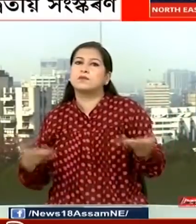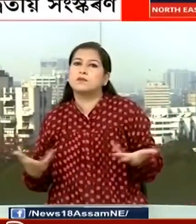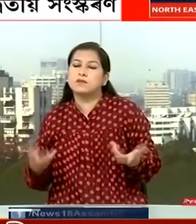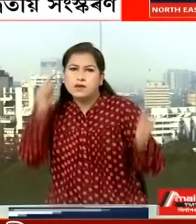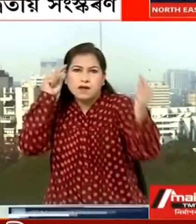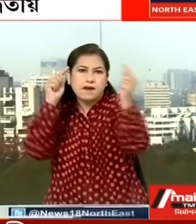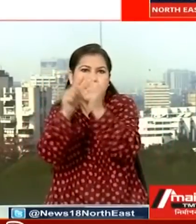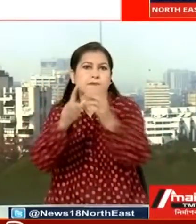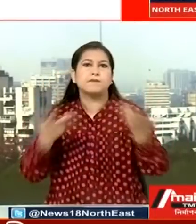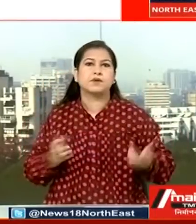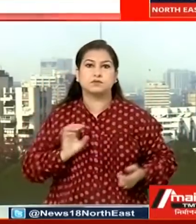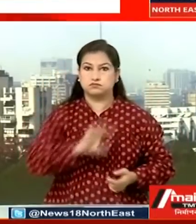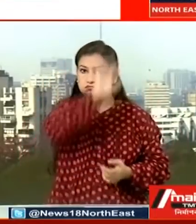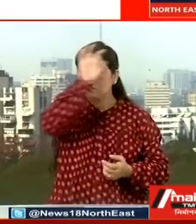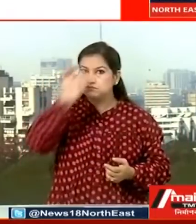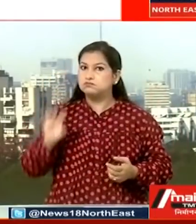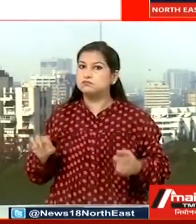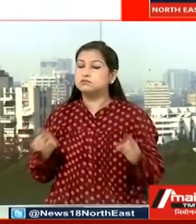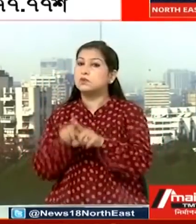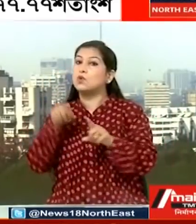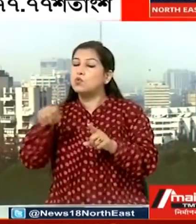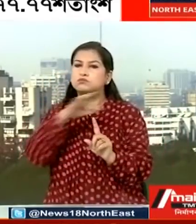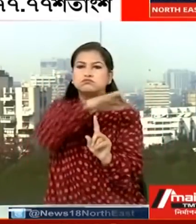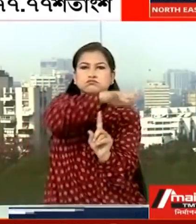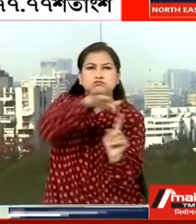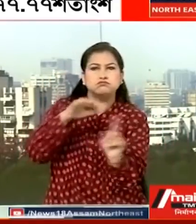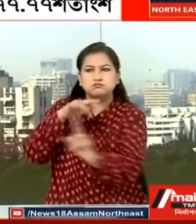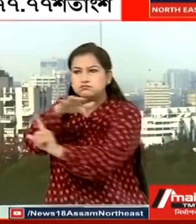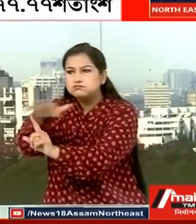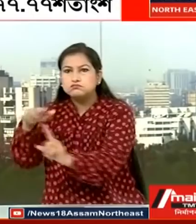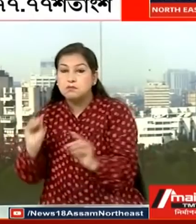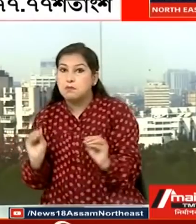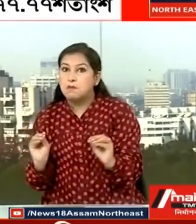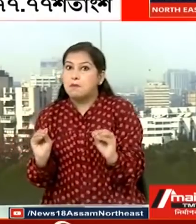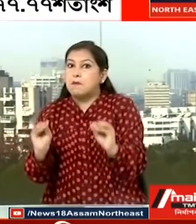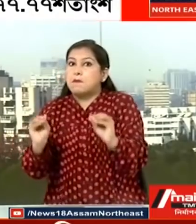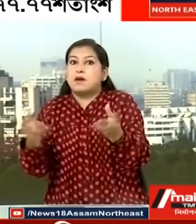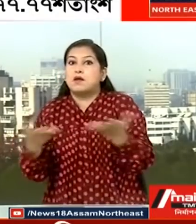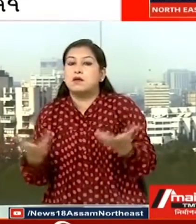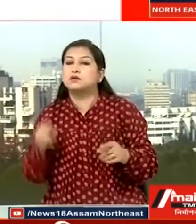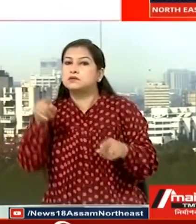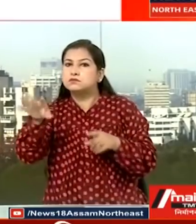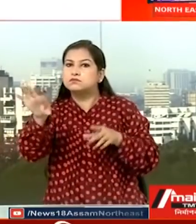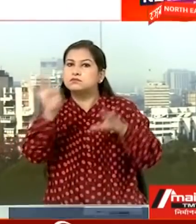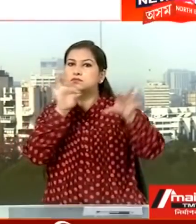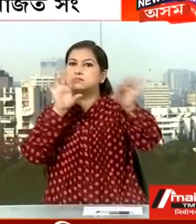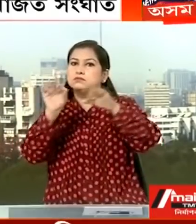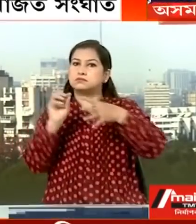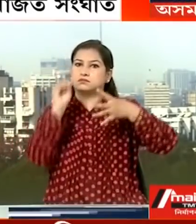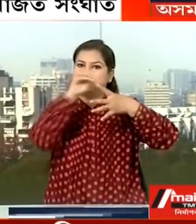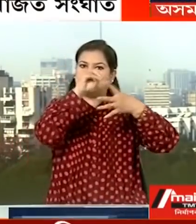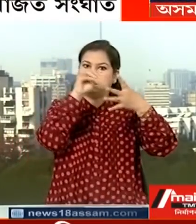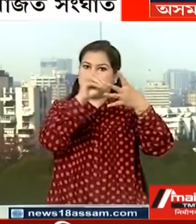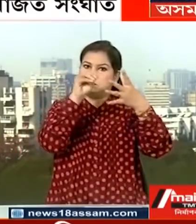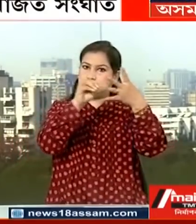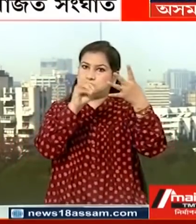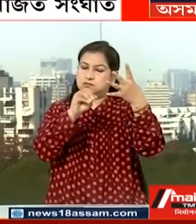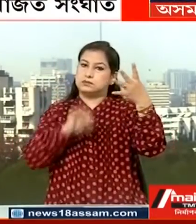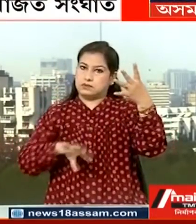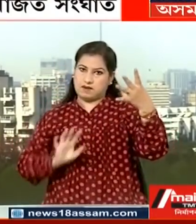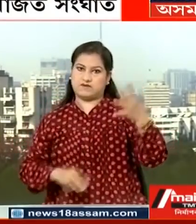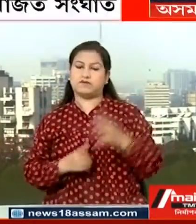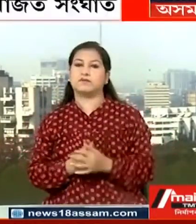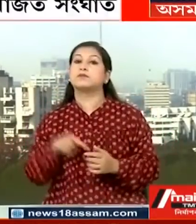का मकसद राज्यों, संघ शासित प्रदेशों को उनके स्टार्टअप पारिस्थितिकी तंत्र के आधार पर रैंकिंग देना